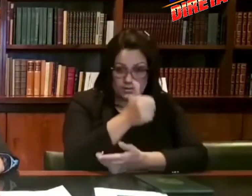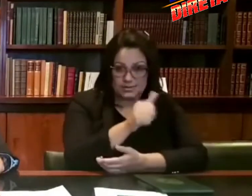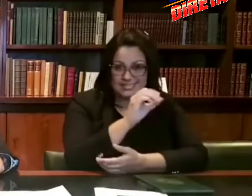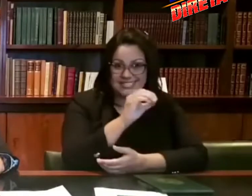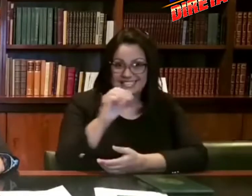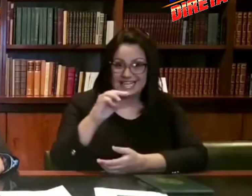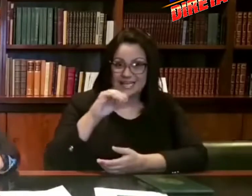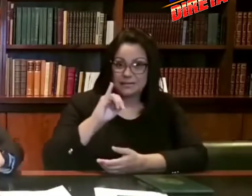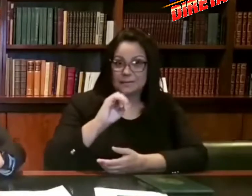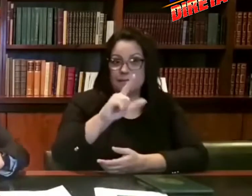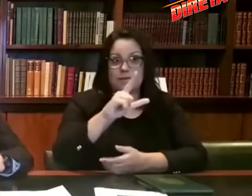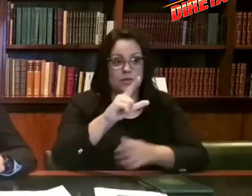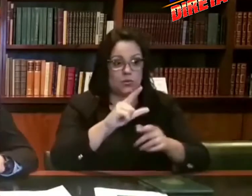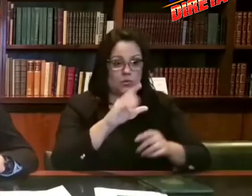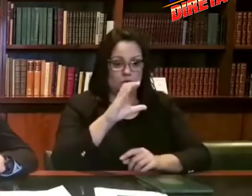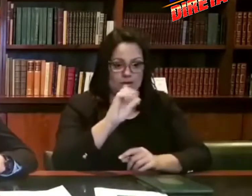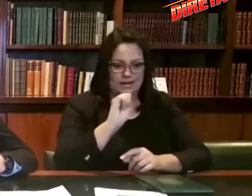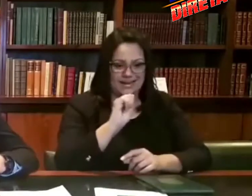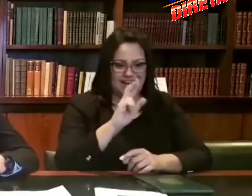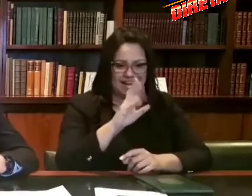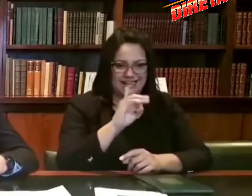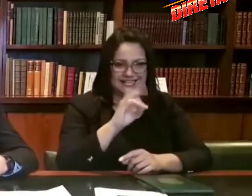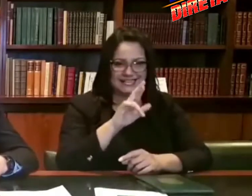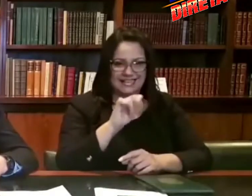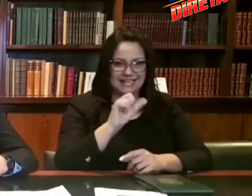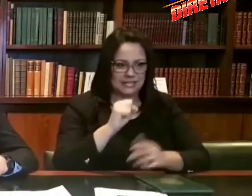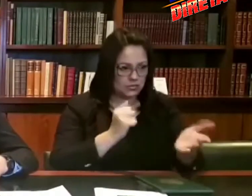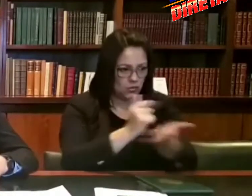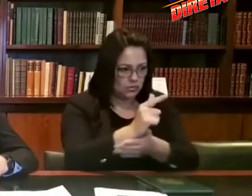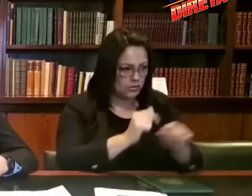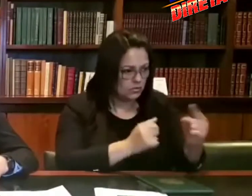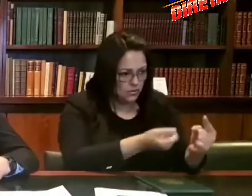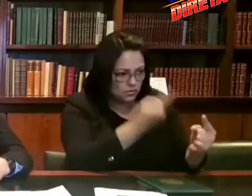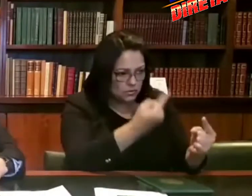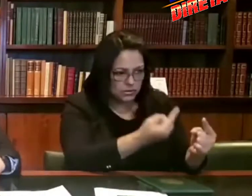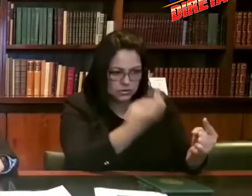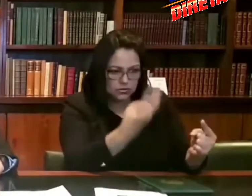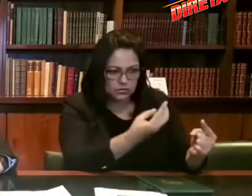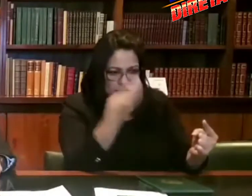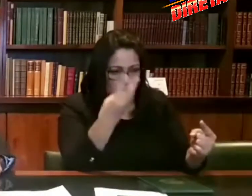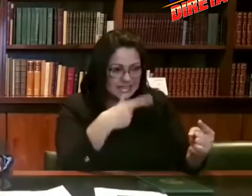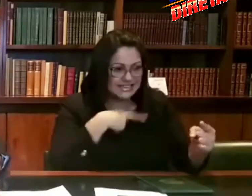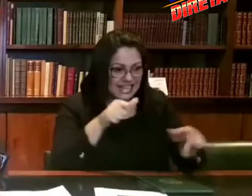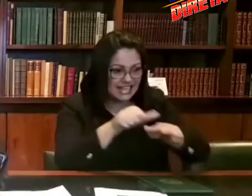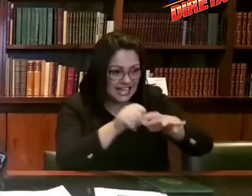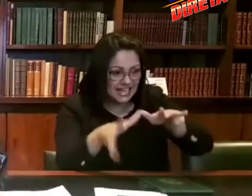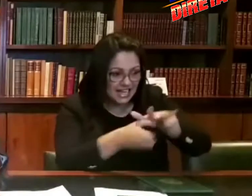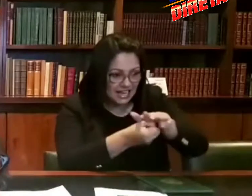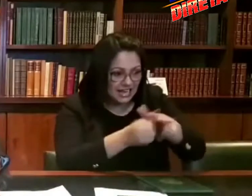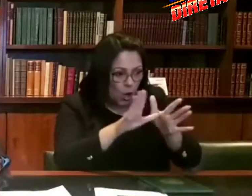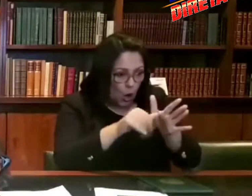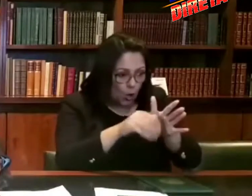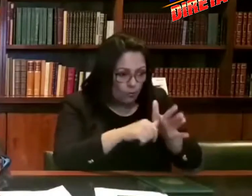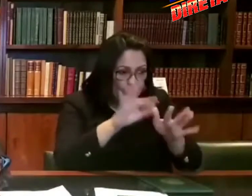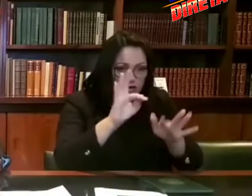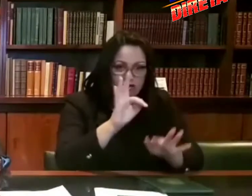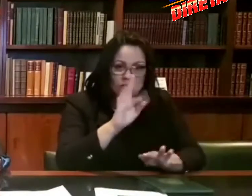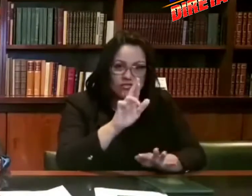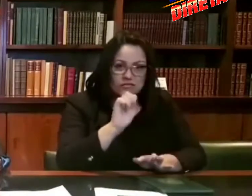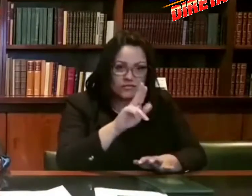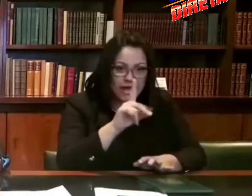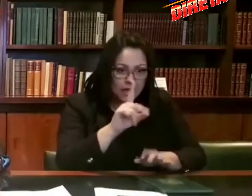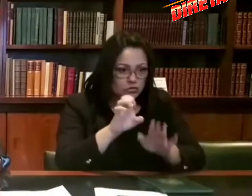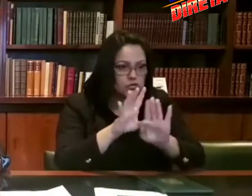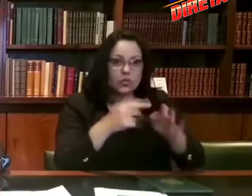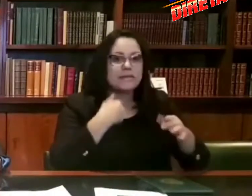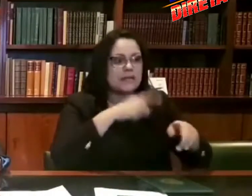uma, duas ou três tiverem fraude, você não generaliza o problema para todo o Banco Central. É simples, presidente. E todos os países no mundo, quer